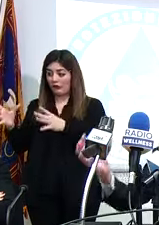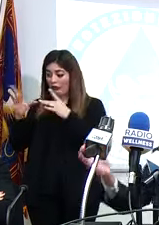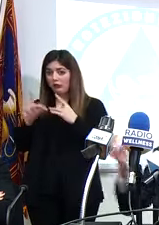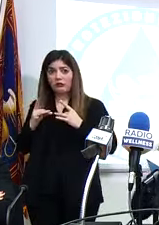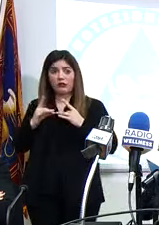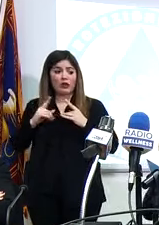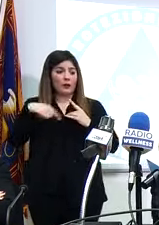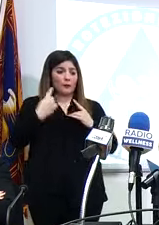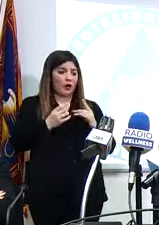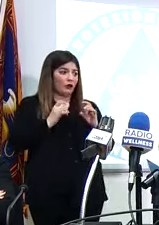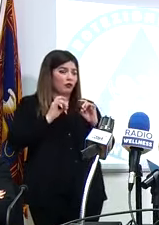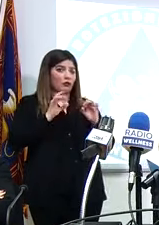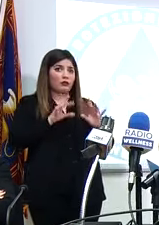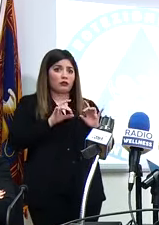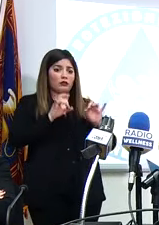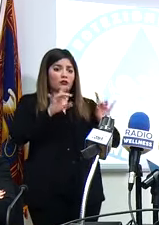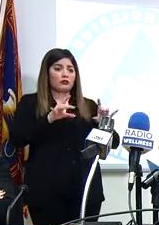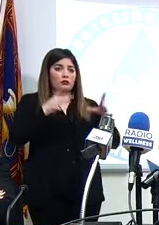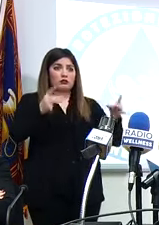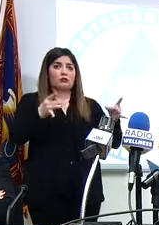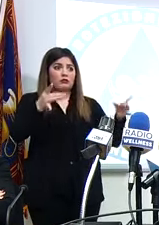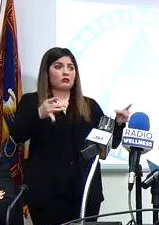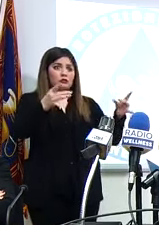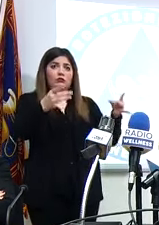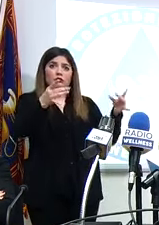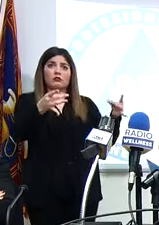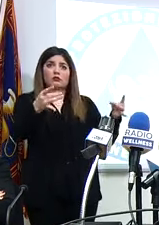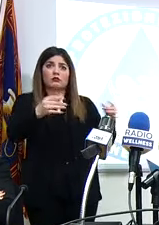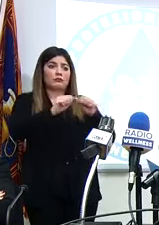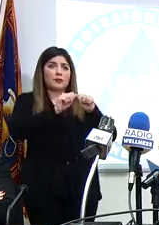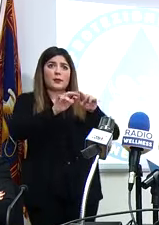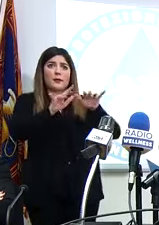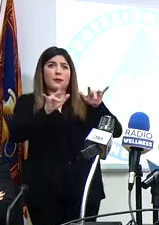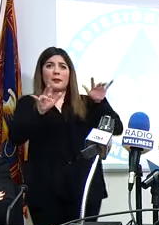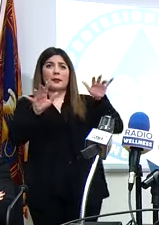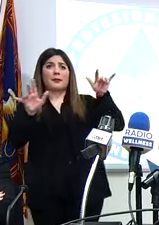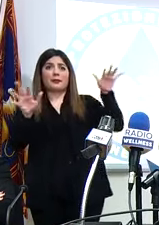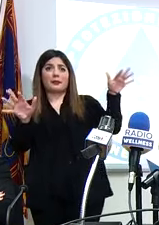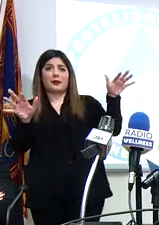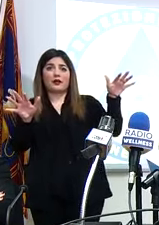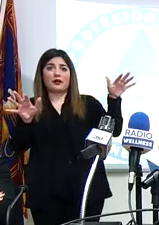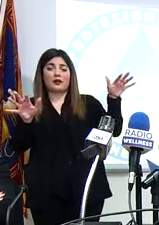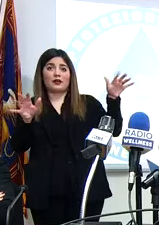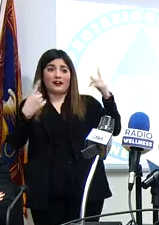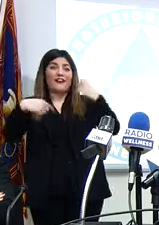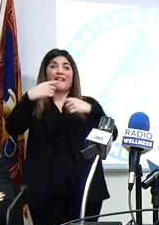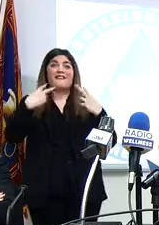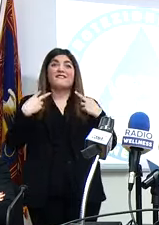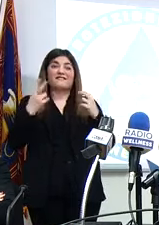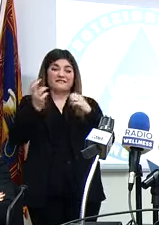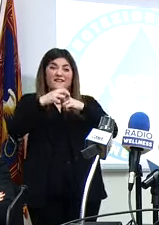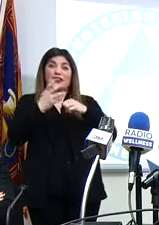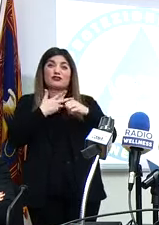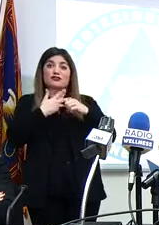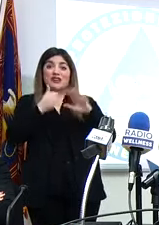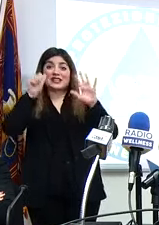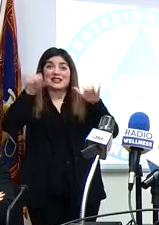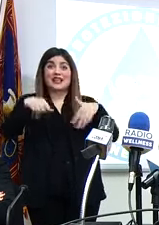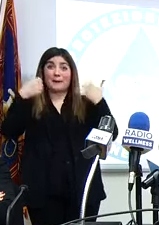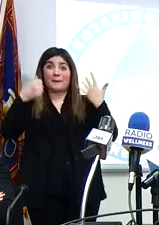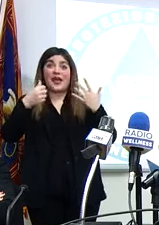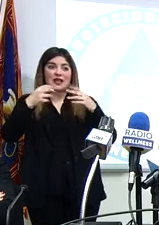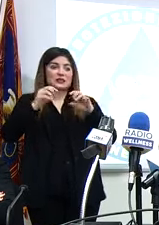veniva dal mercato di animali vivi, che l'ha infettato e l'ha portato. Quel virus circolava da 6 mesi. E i cinesi non ce